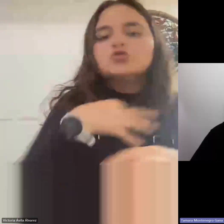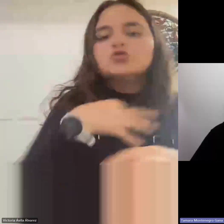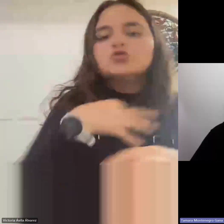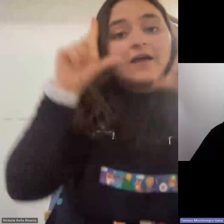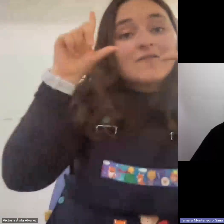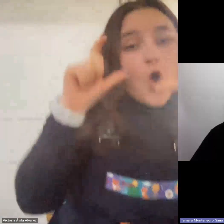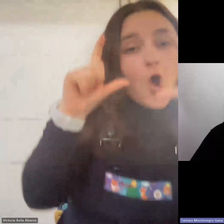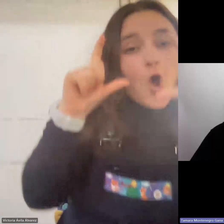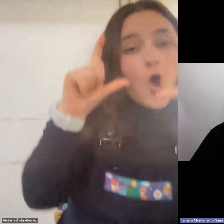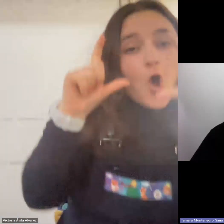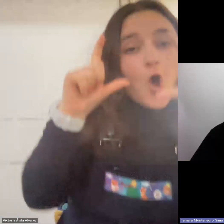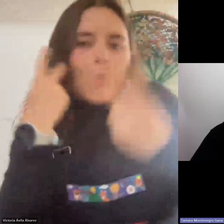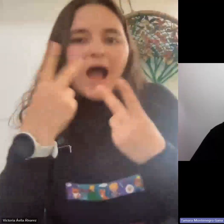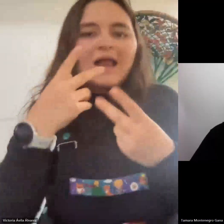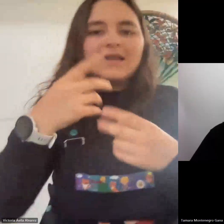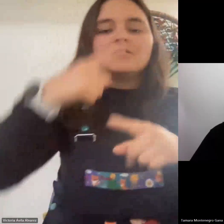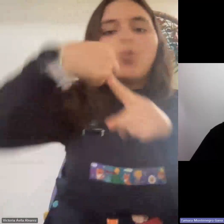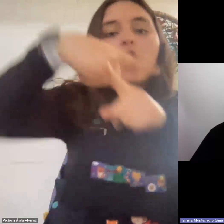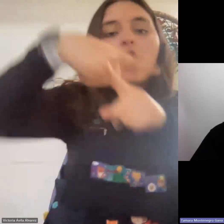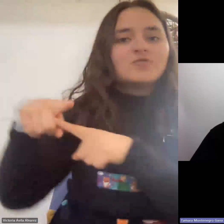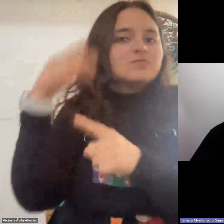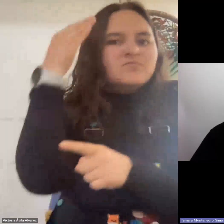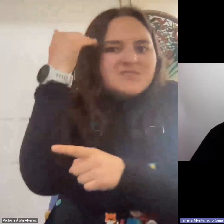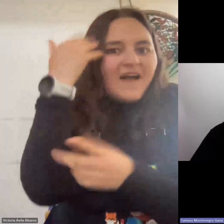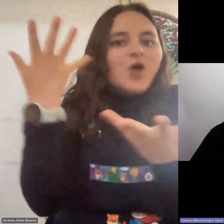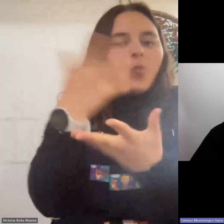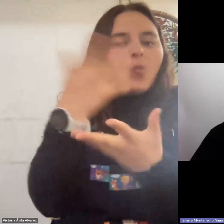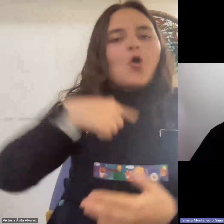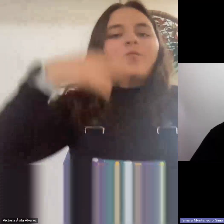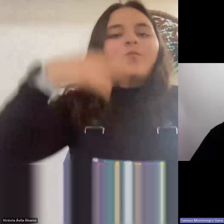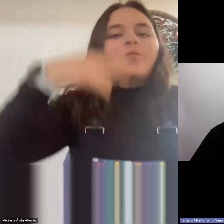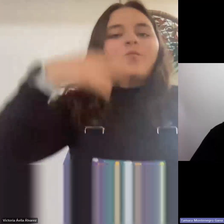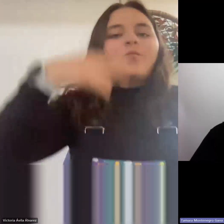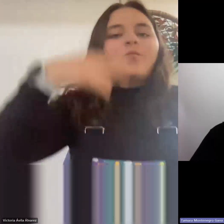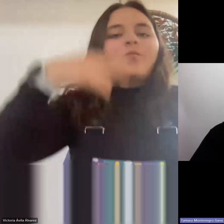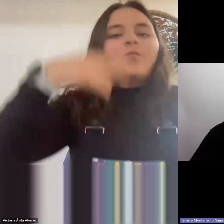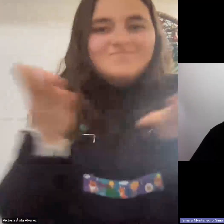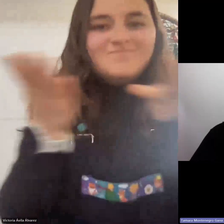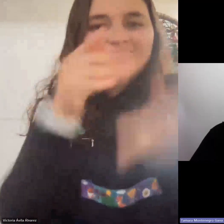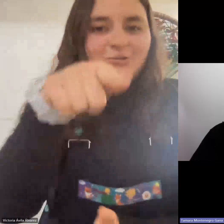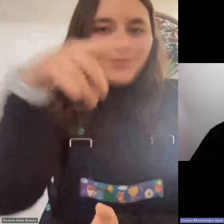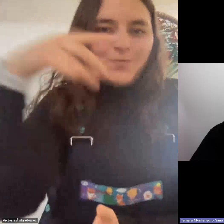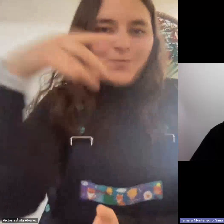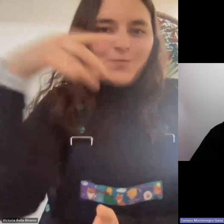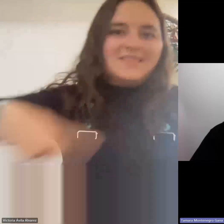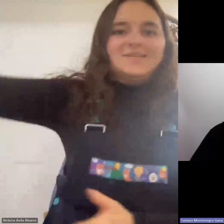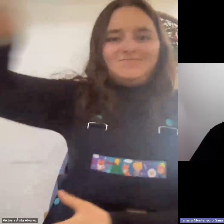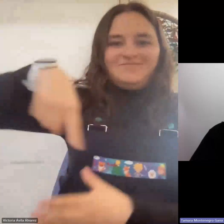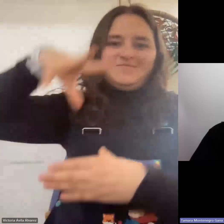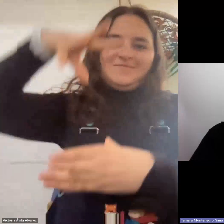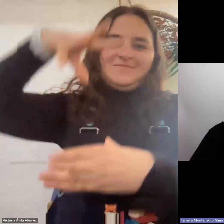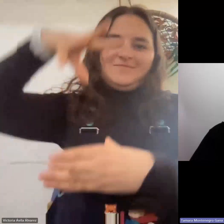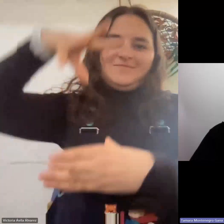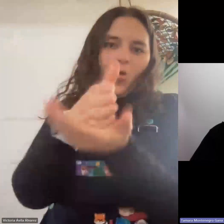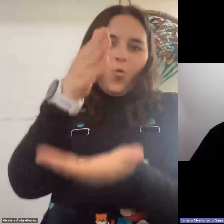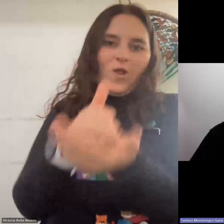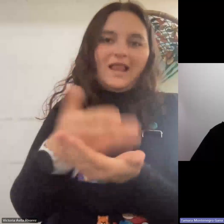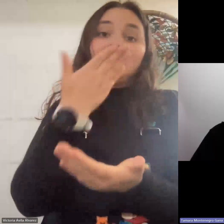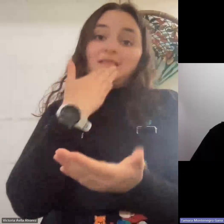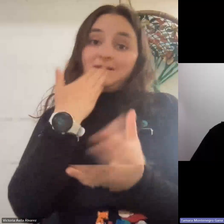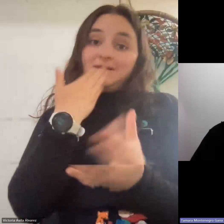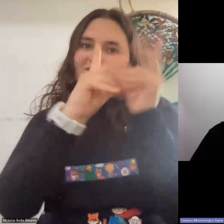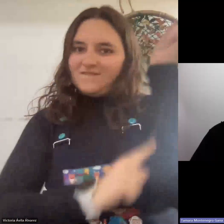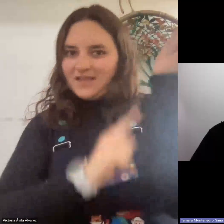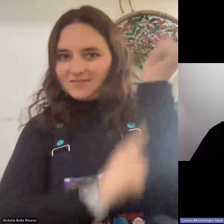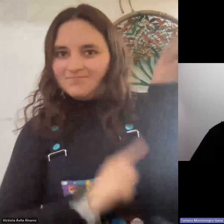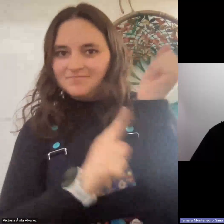fonoaudióloga también poder trabajar con fotos de forma visual, para poder explicarle que fuera importante